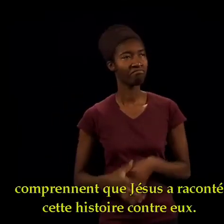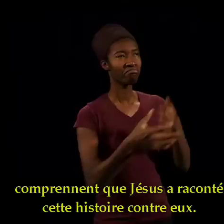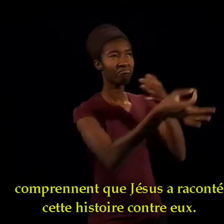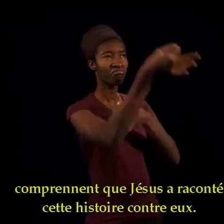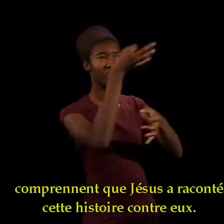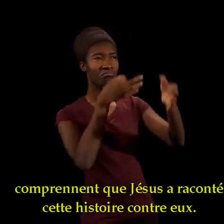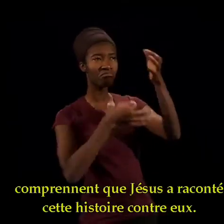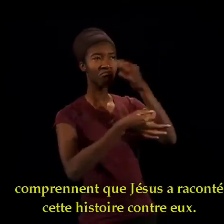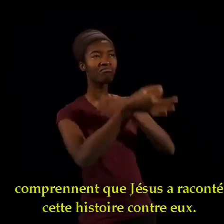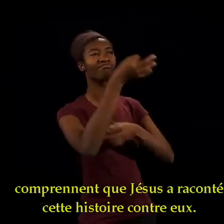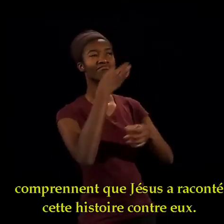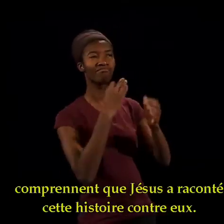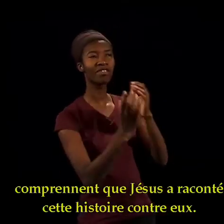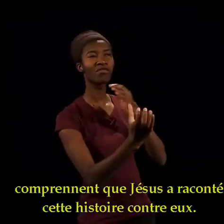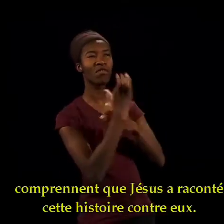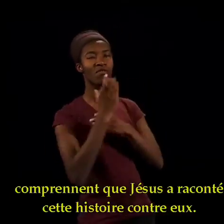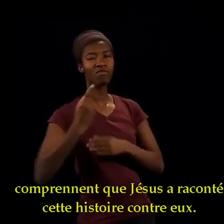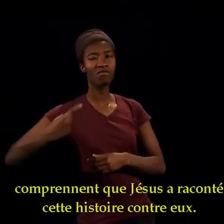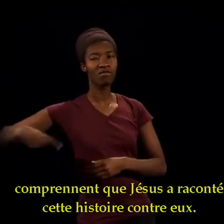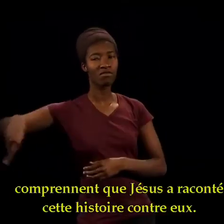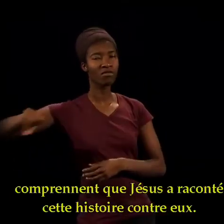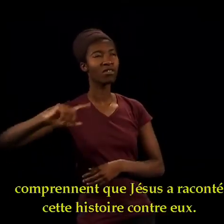comprennent que Jésus a raconté cette histoire contre eux.